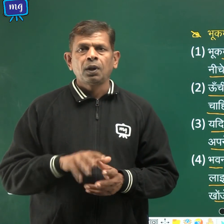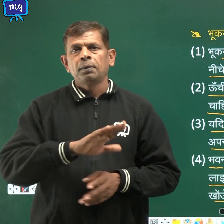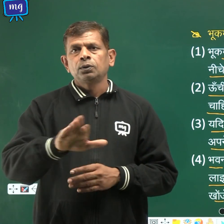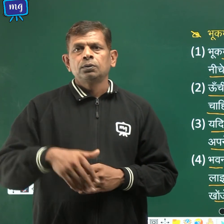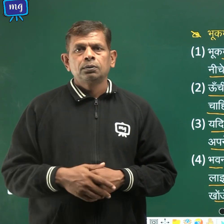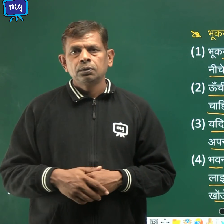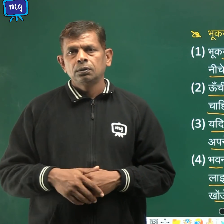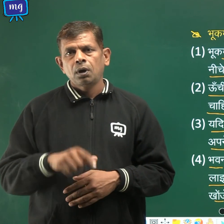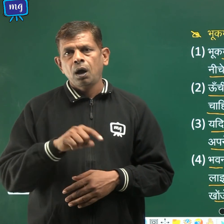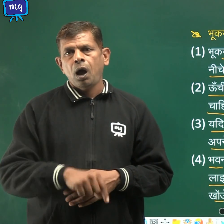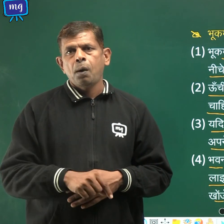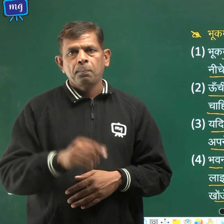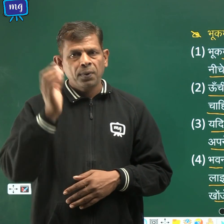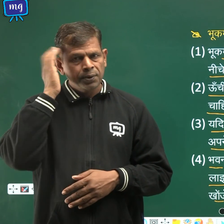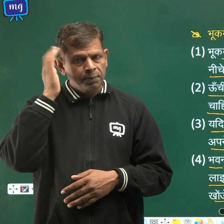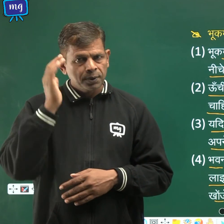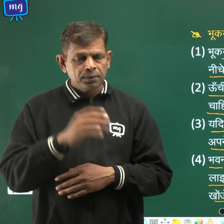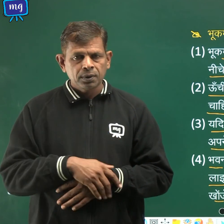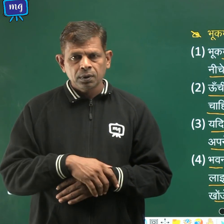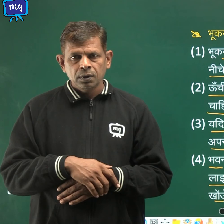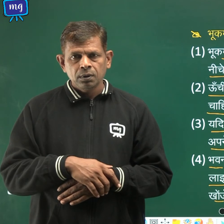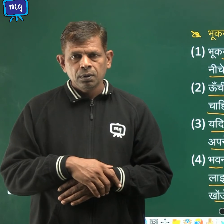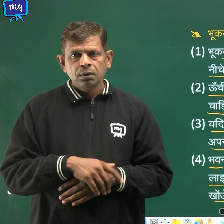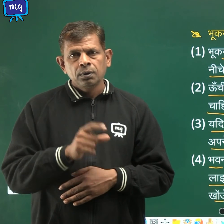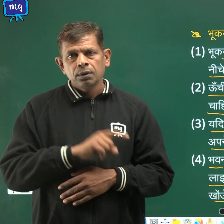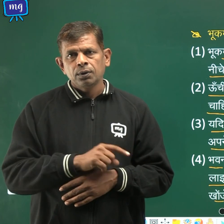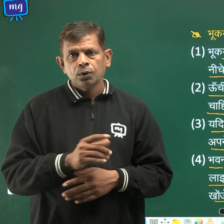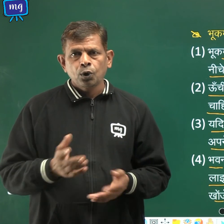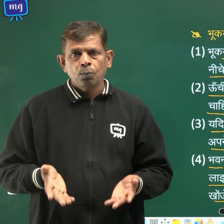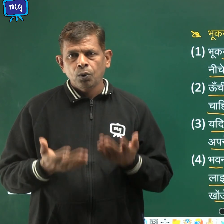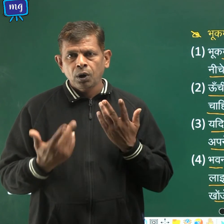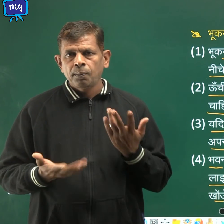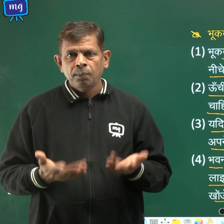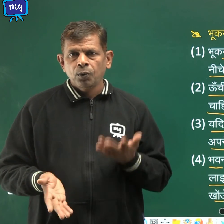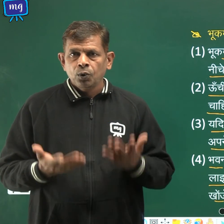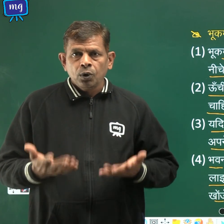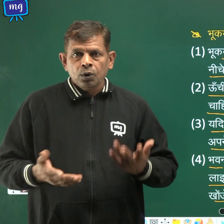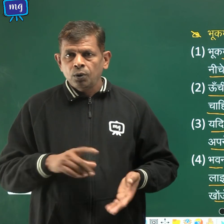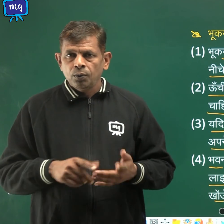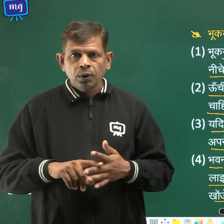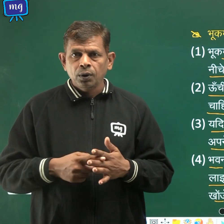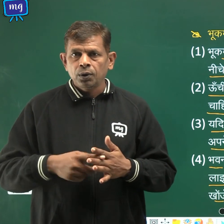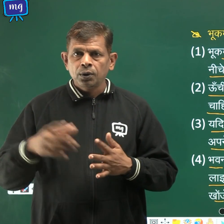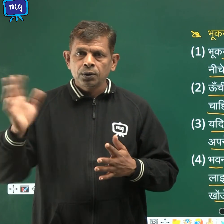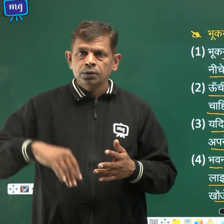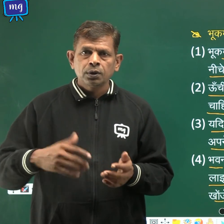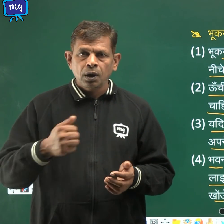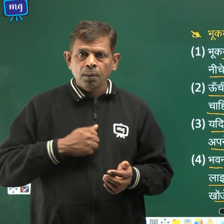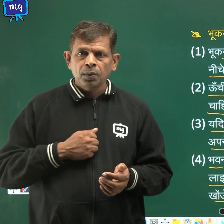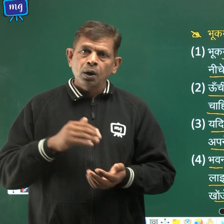बच्चों, अब आप समझ गए होंगे कि भूकंप व तड़ित से अपना